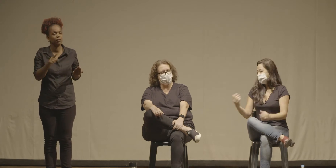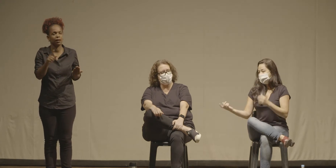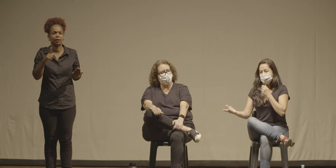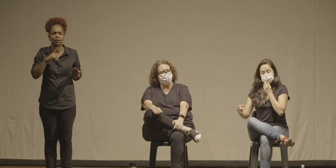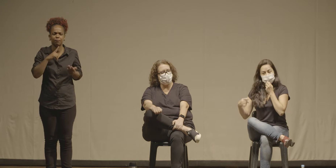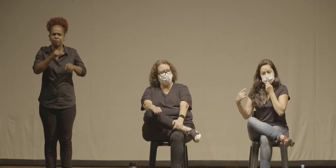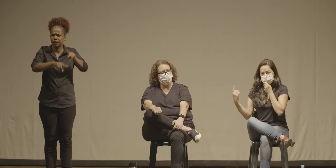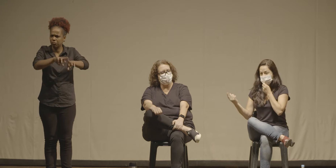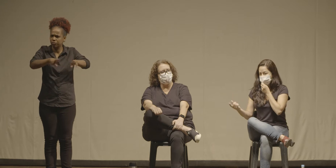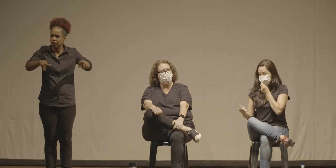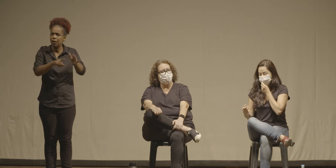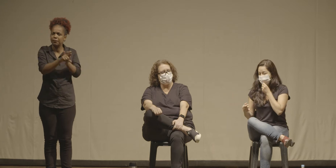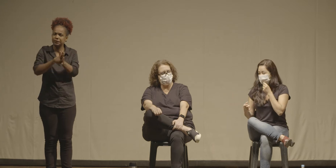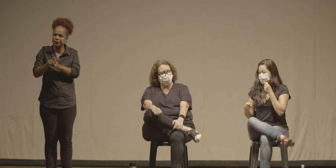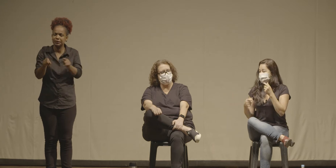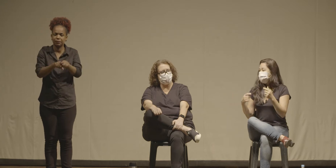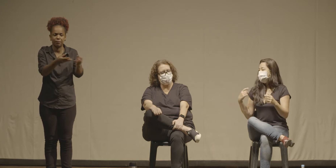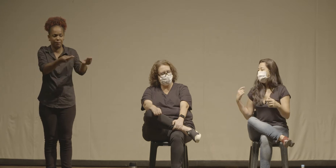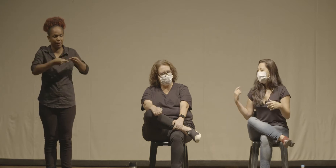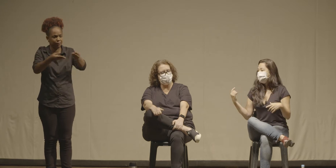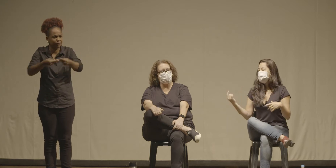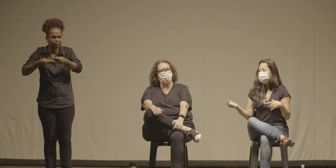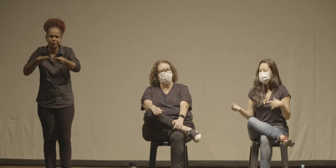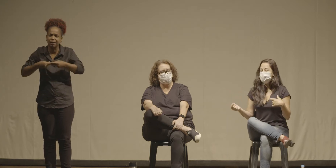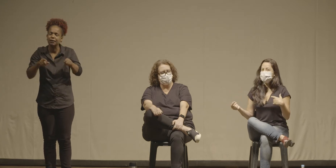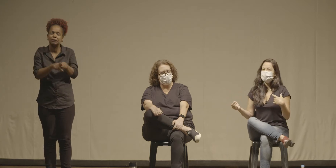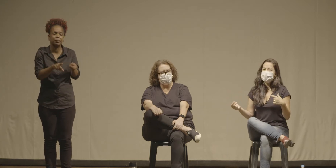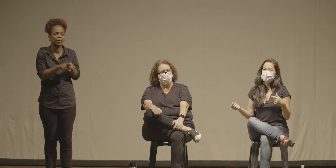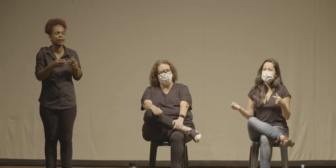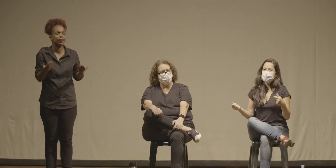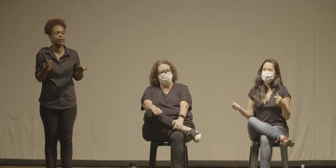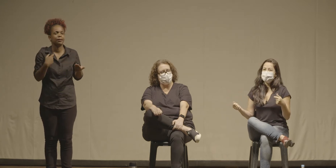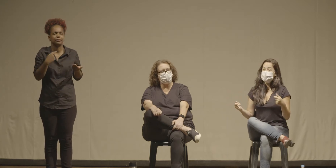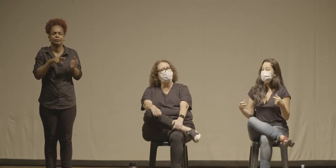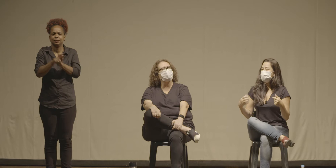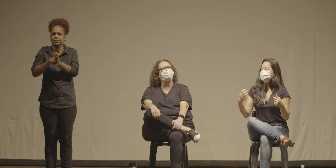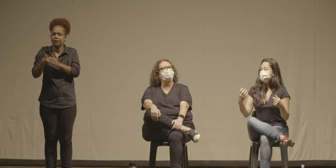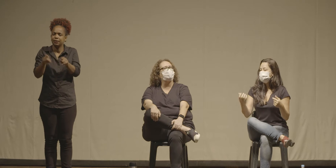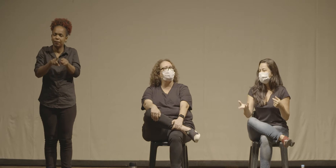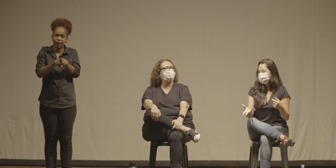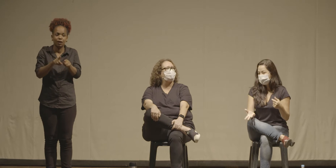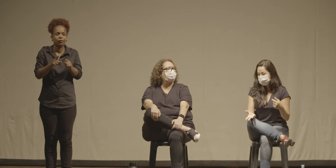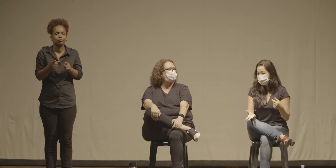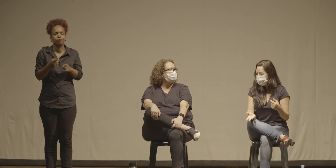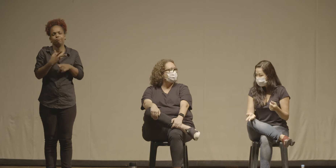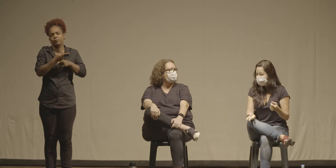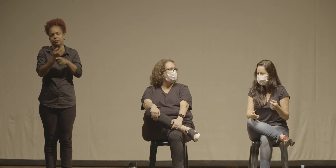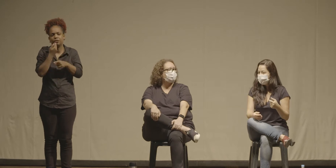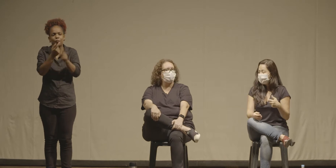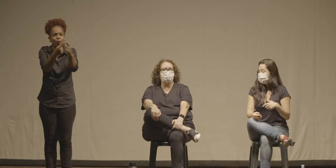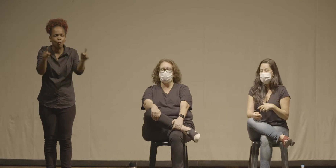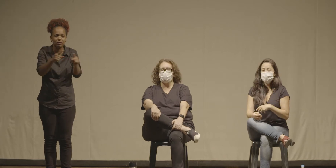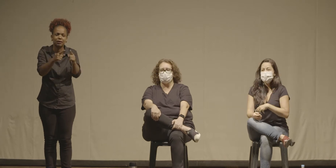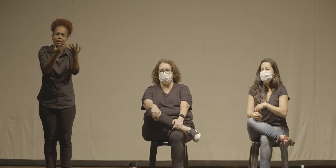tinha material de pesquisa chegando. A gente ainda estava em busca, né, das autorizações das